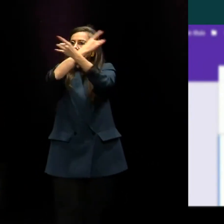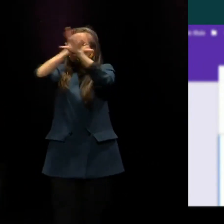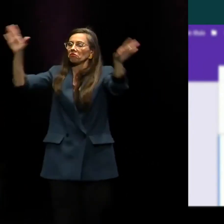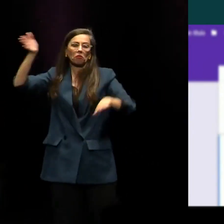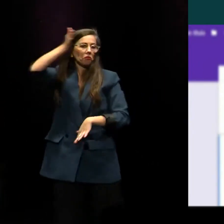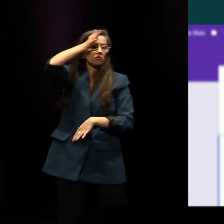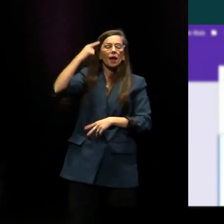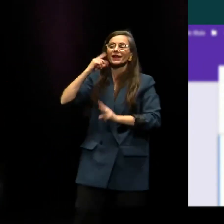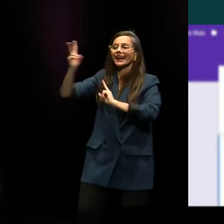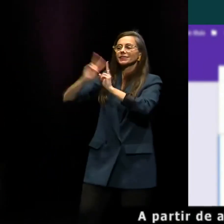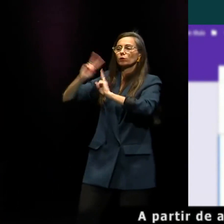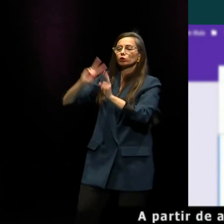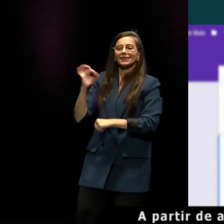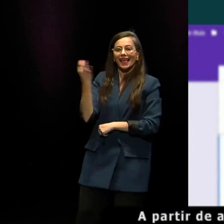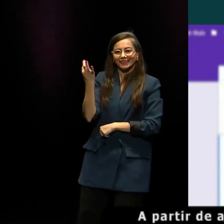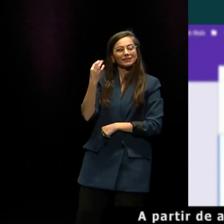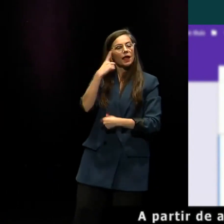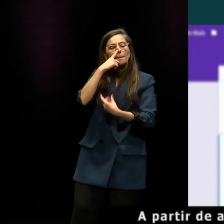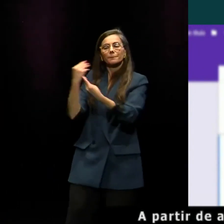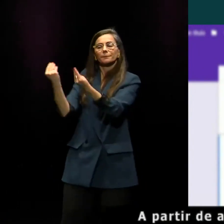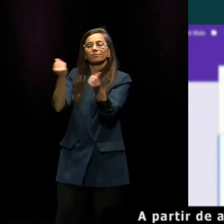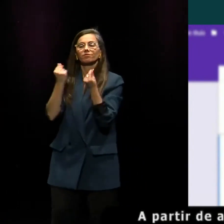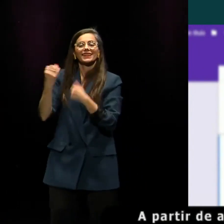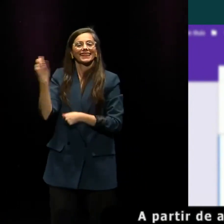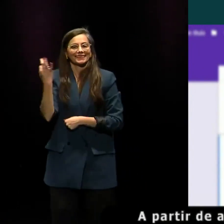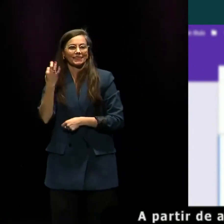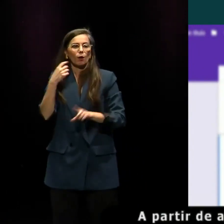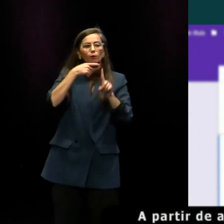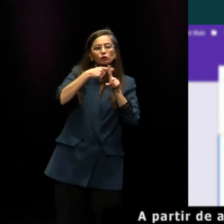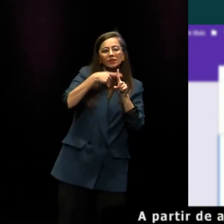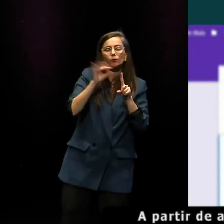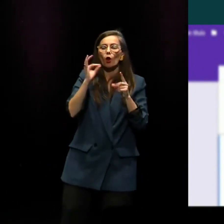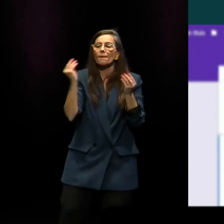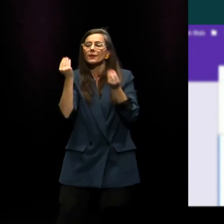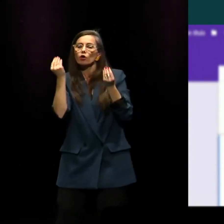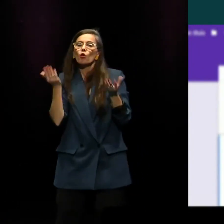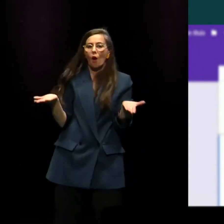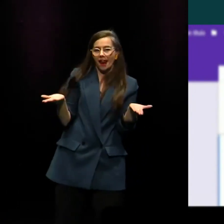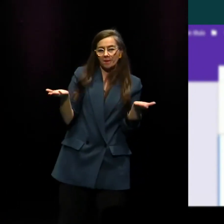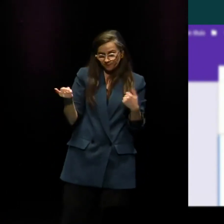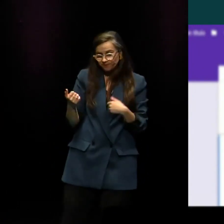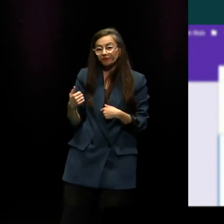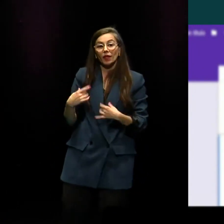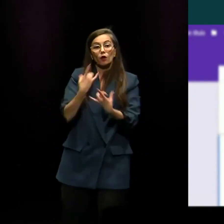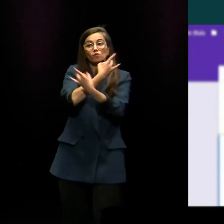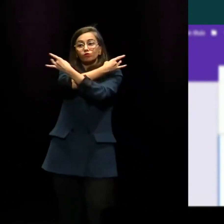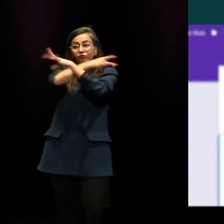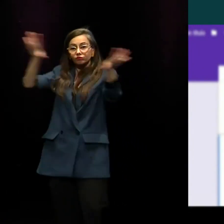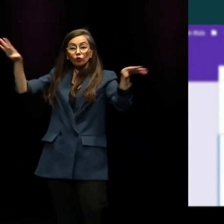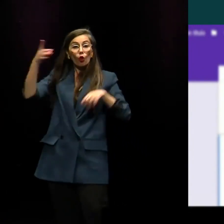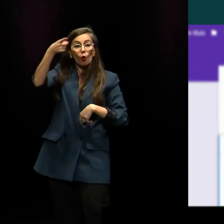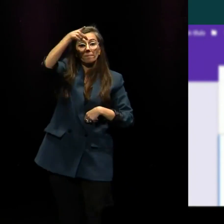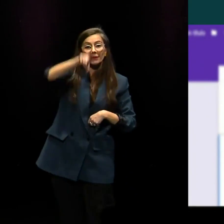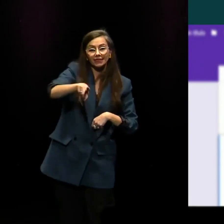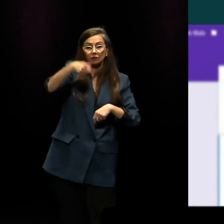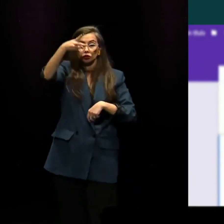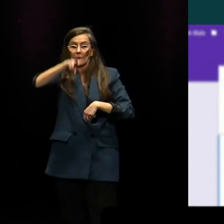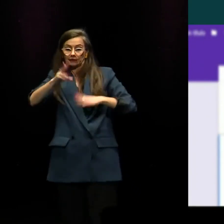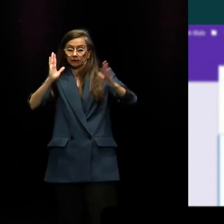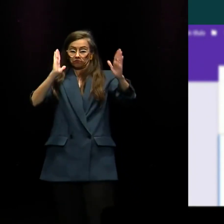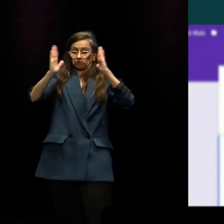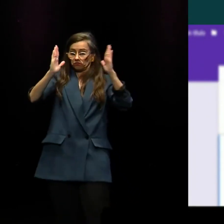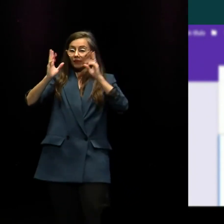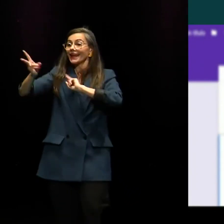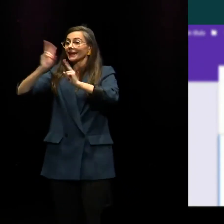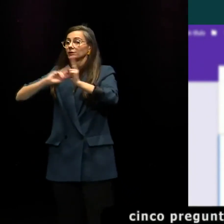5 preguntas sencillas para saber cuáles son sus percepciones, cuáles son lo que